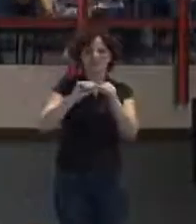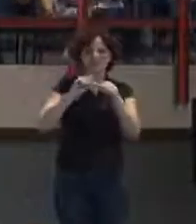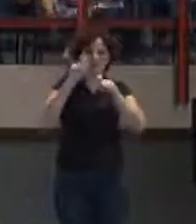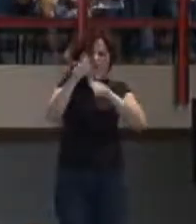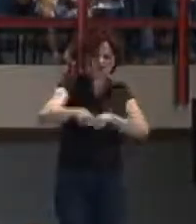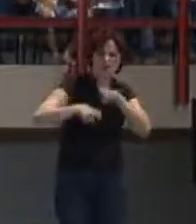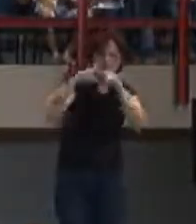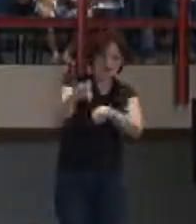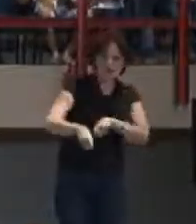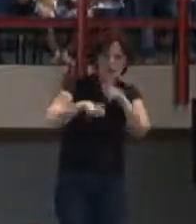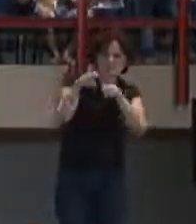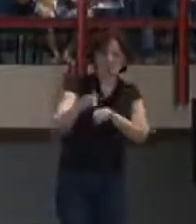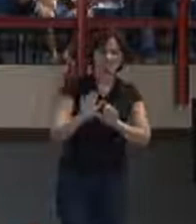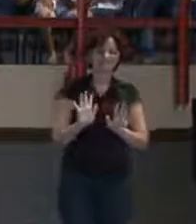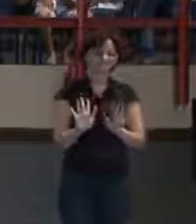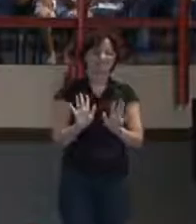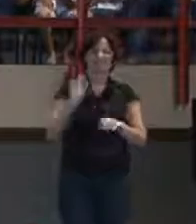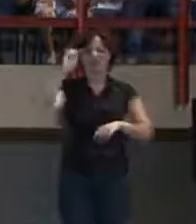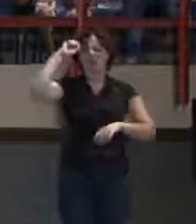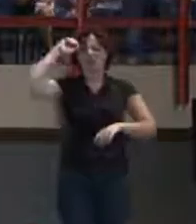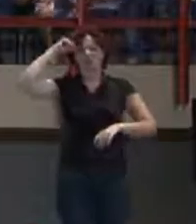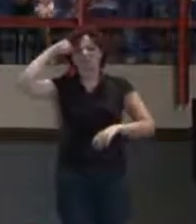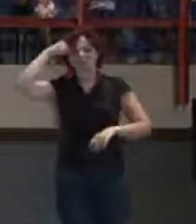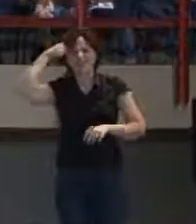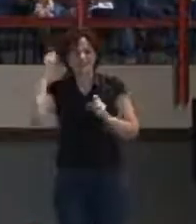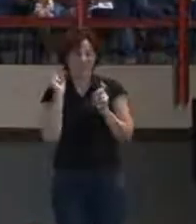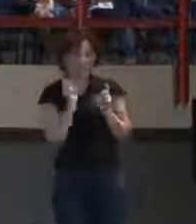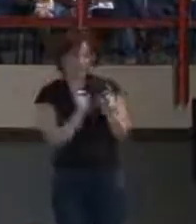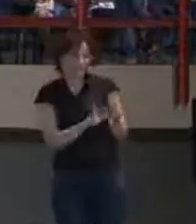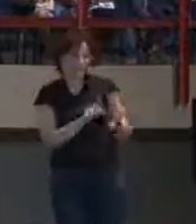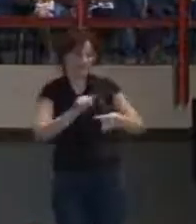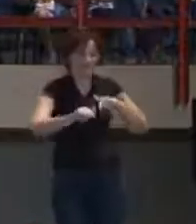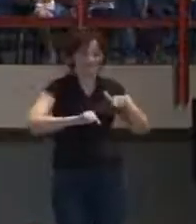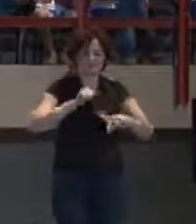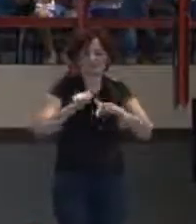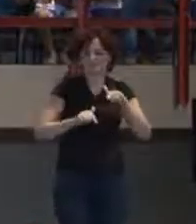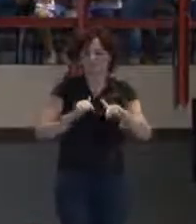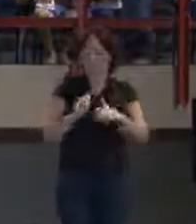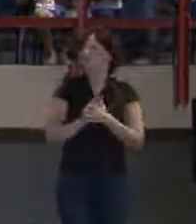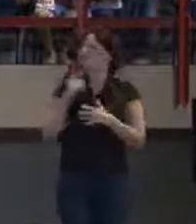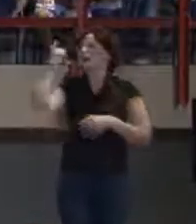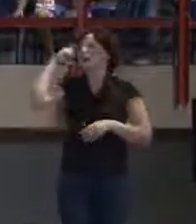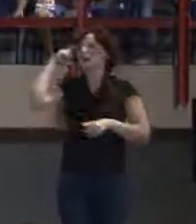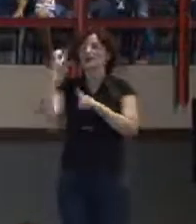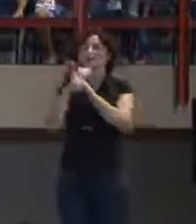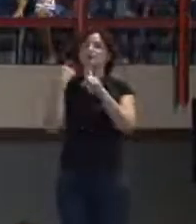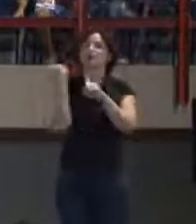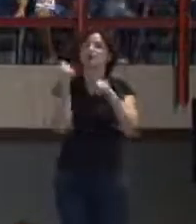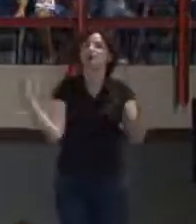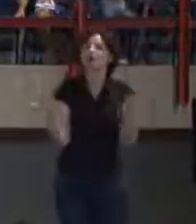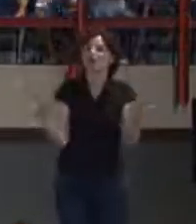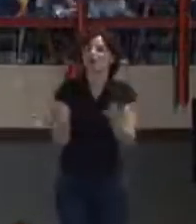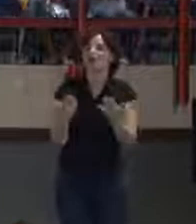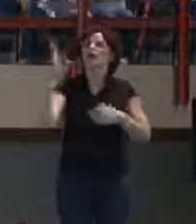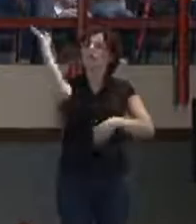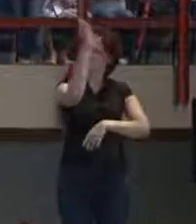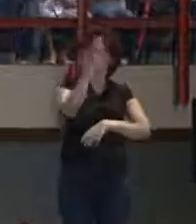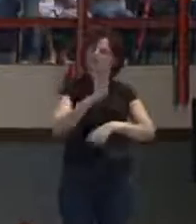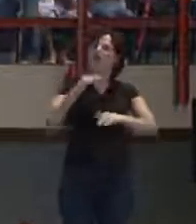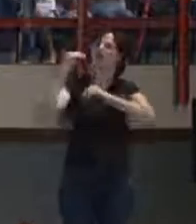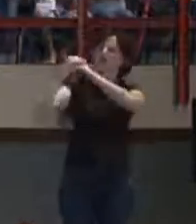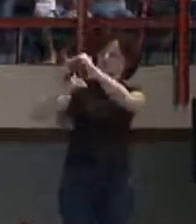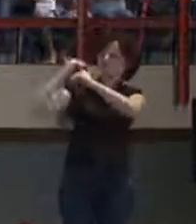produzir. O negro boicotava. Gente, pensem na sociedade que nós temos hoje. Por mais que o Brasil tenha